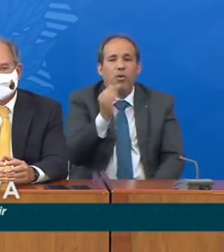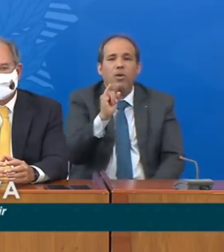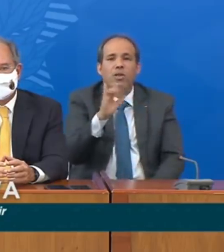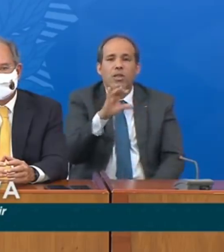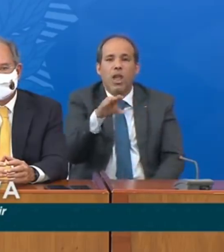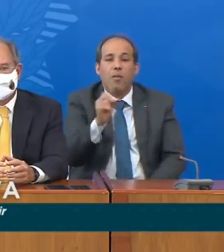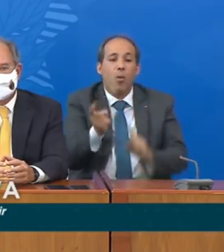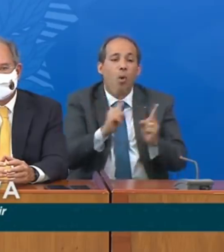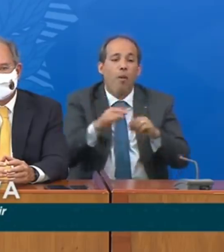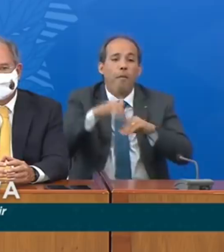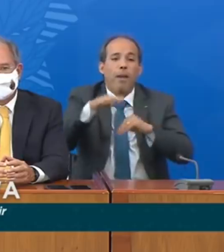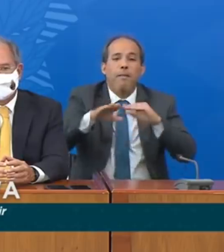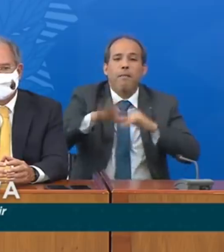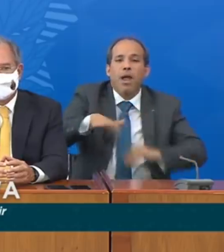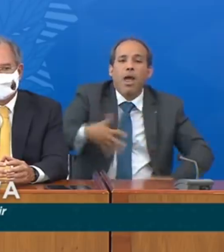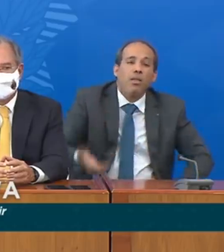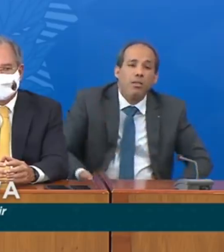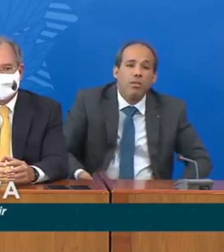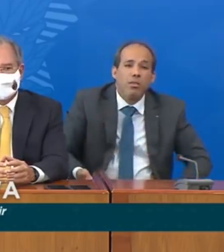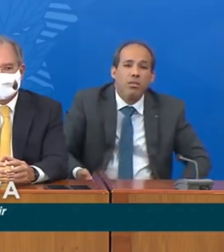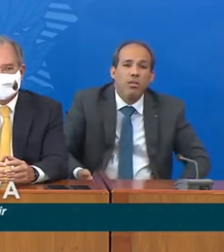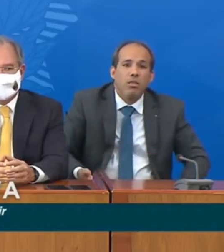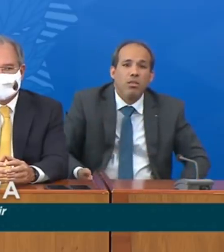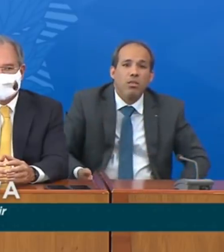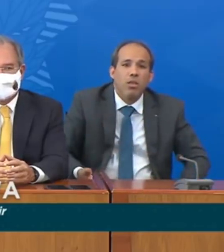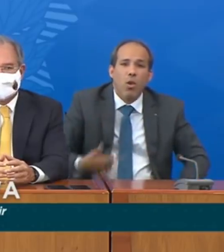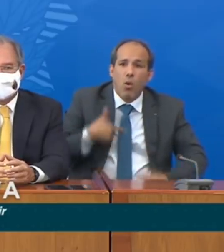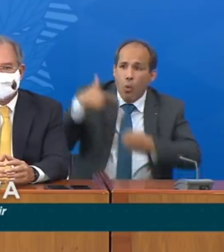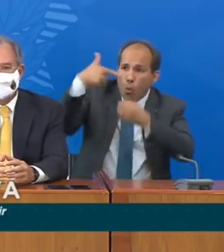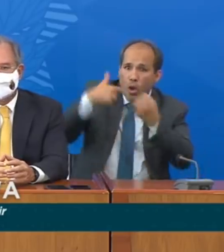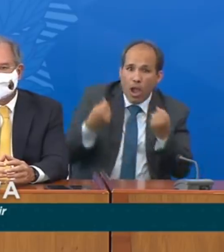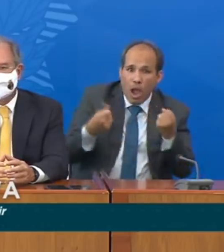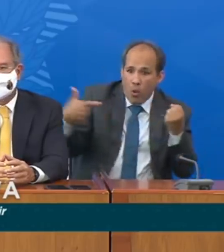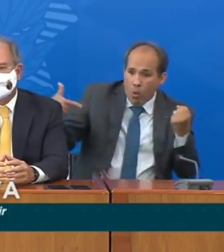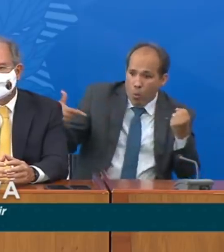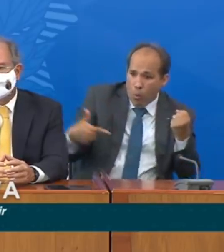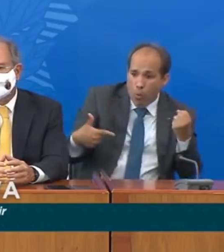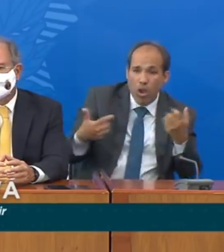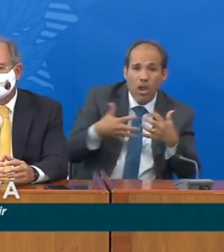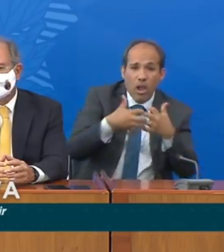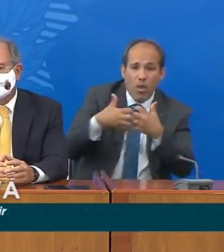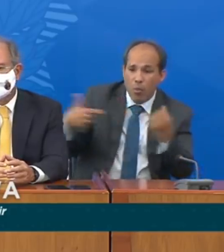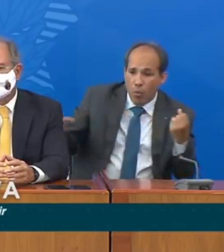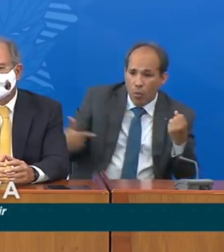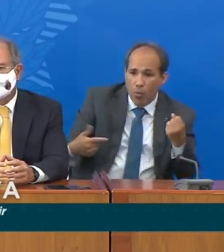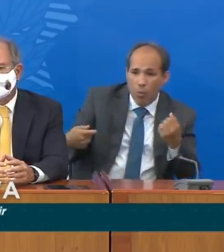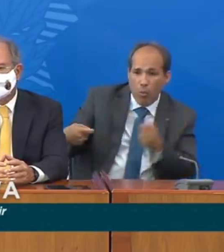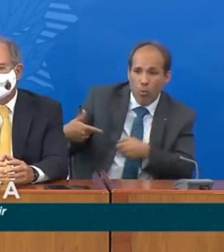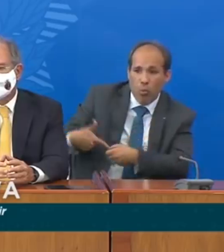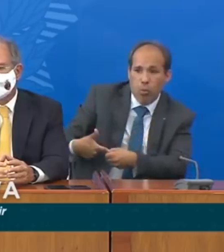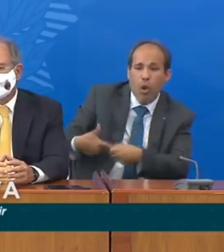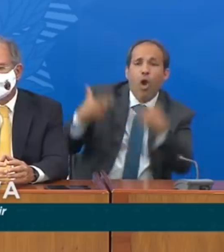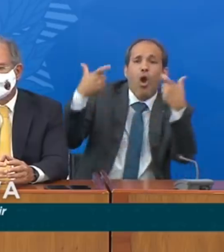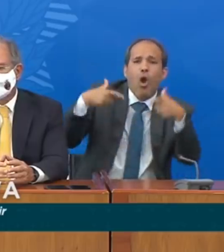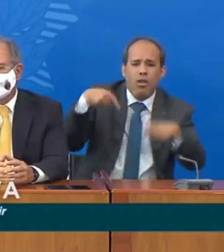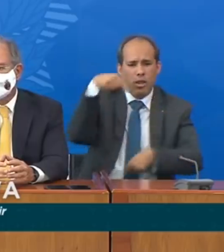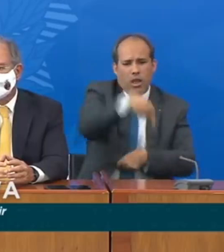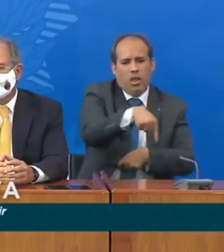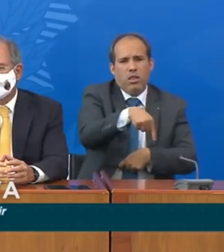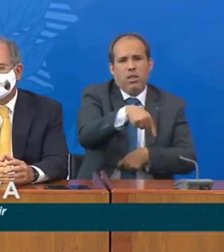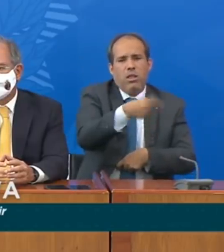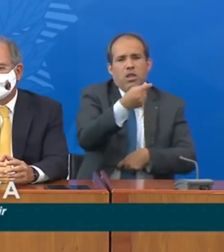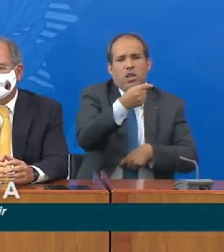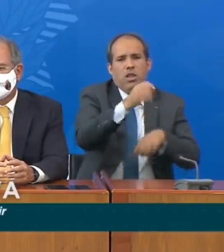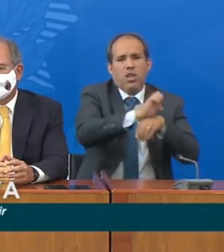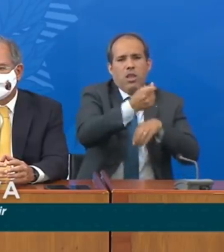num dos dois estados, eu vou deixar para encher o tanque do meu caminhão onde? Naquele outro estado. Teremos uma